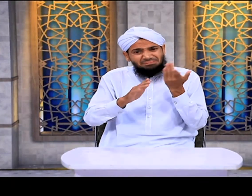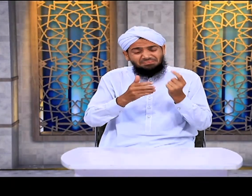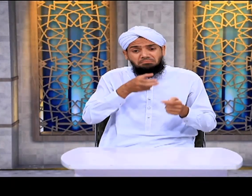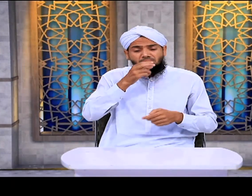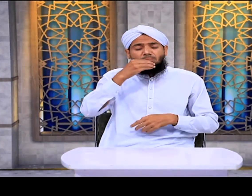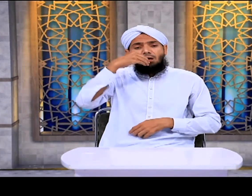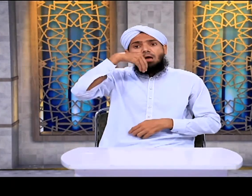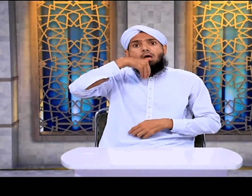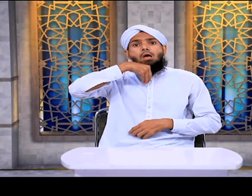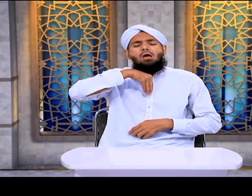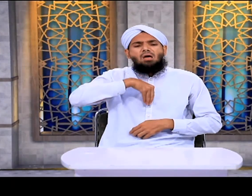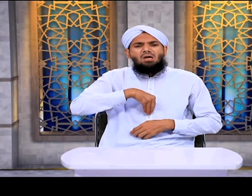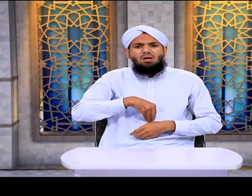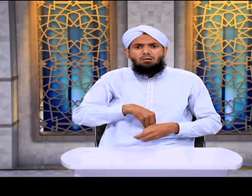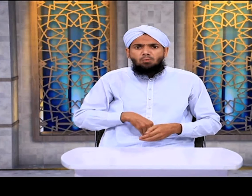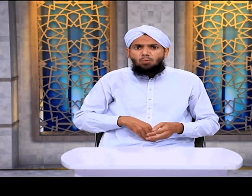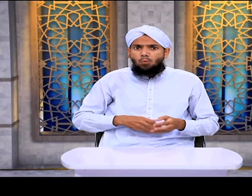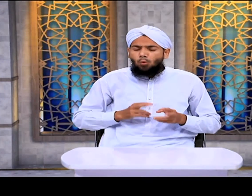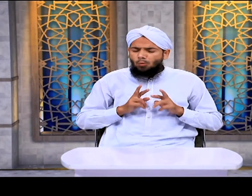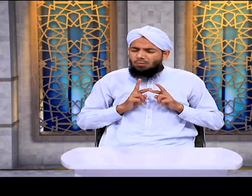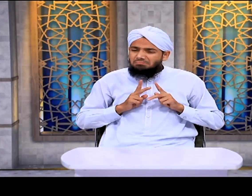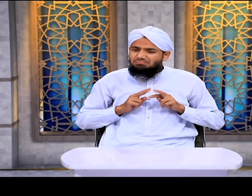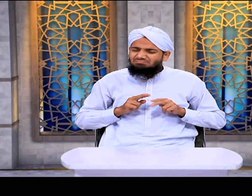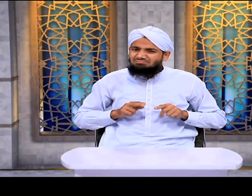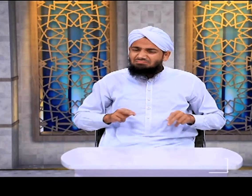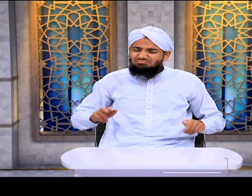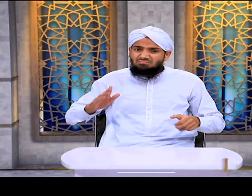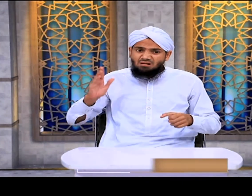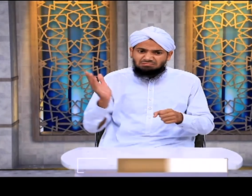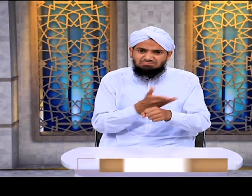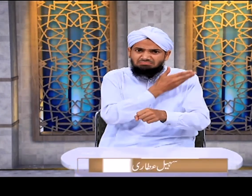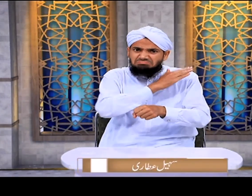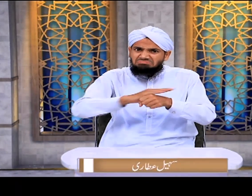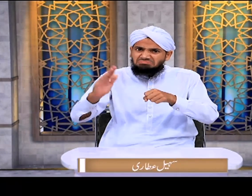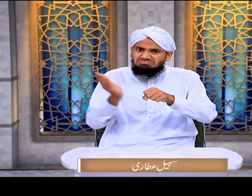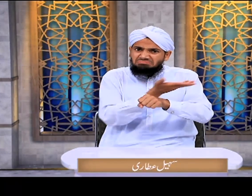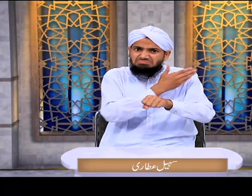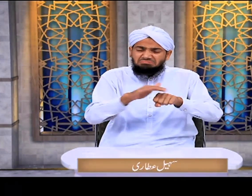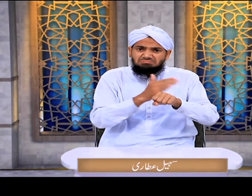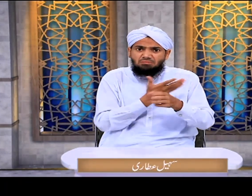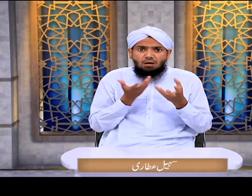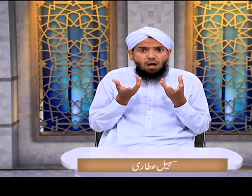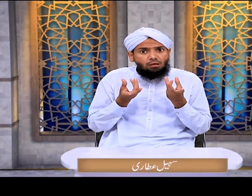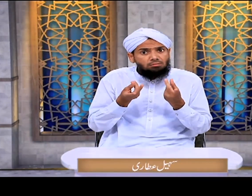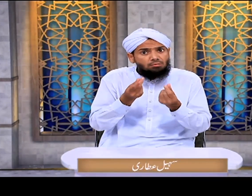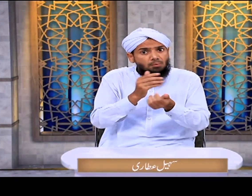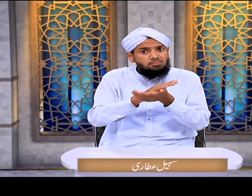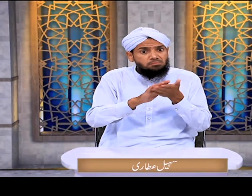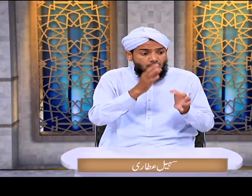پانی ان کے پیٹوں میں جائے گا تو ان کے پیٹ کے اندر کی ہر چیز کاٹ دے گا۔ اب اہل جہنم تنگ آ